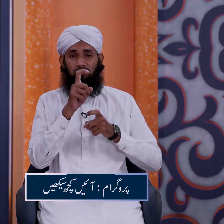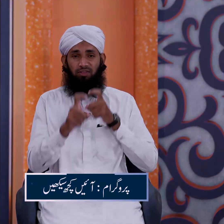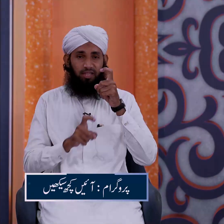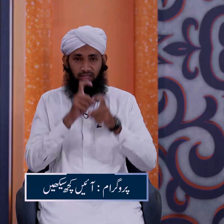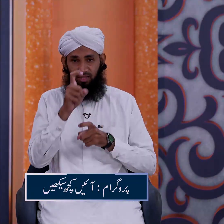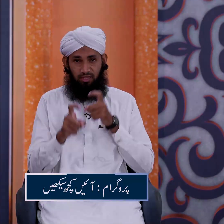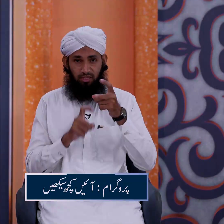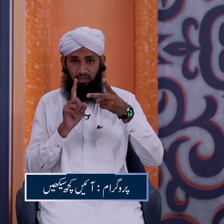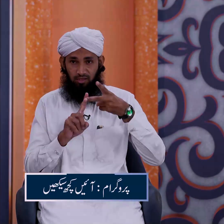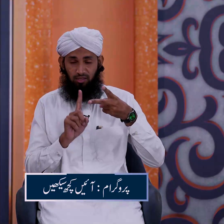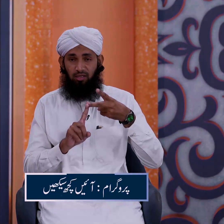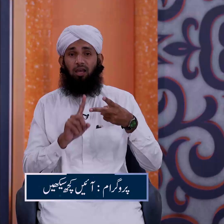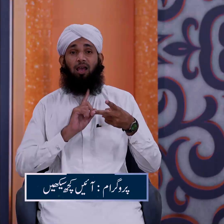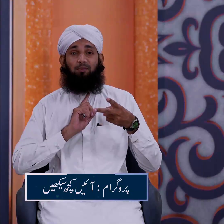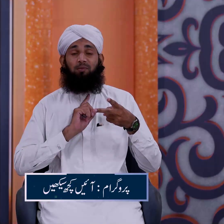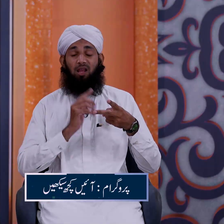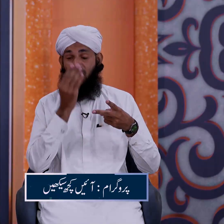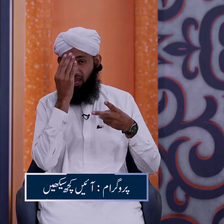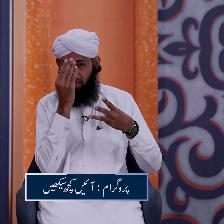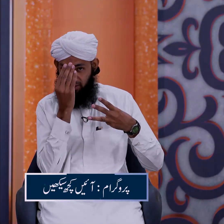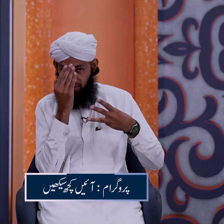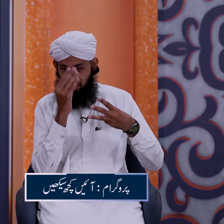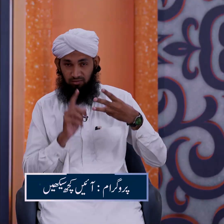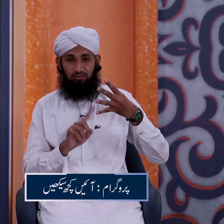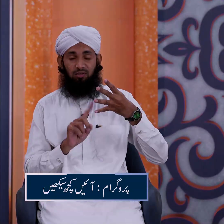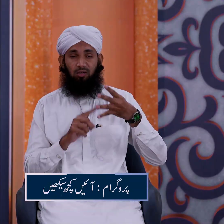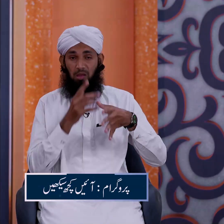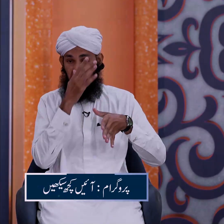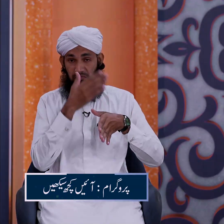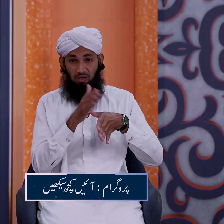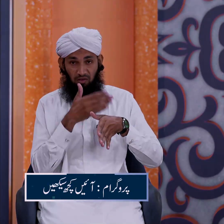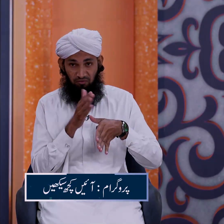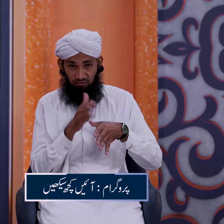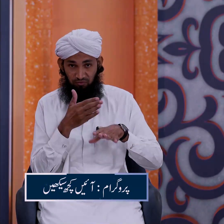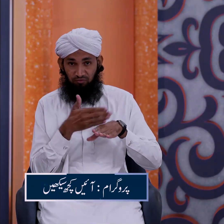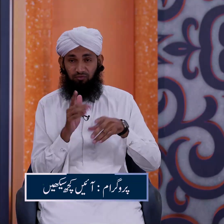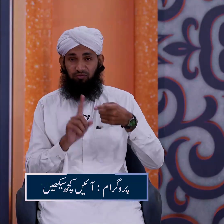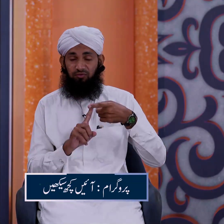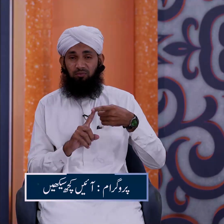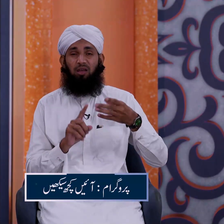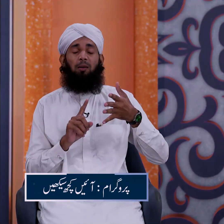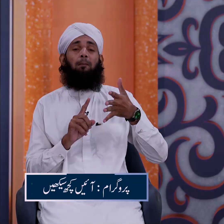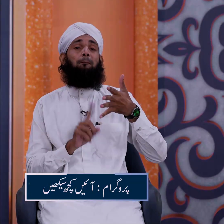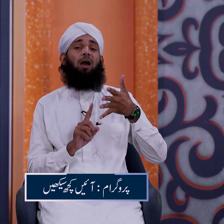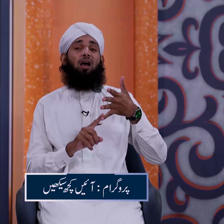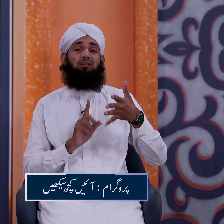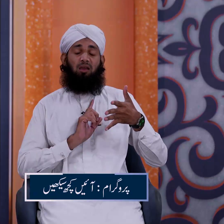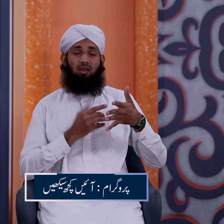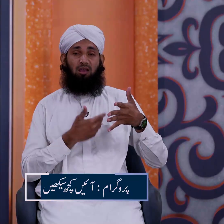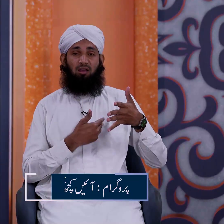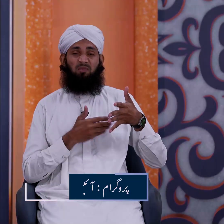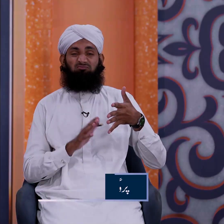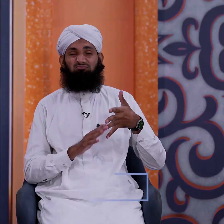ہوتا ہے، خود ساختہ عزت کی وجہ سے، تکبر کی وجہ سے، احساس کمتری کی وجہ سے، من